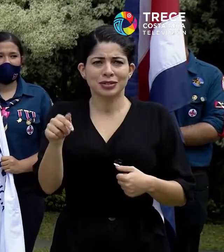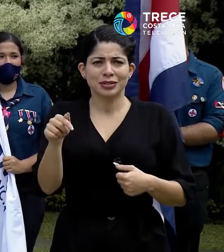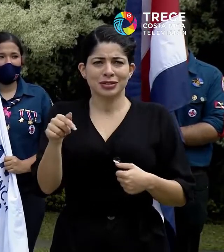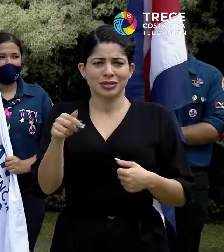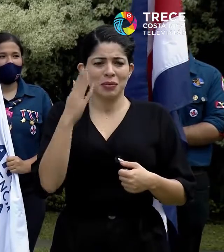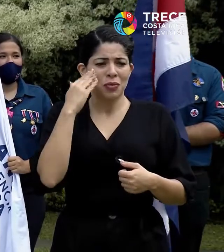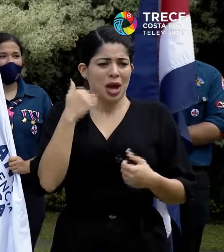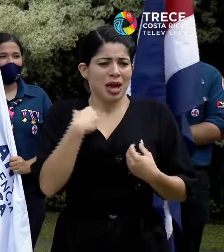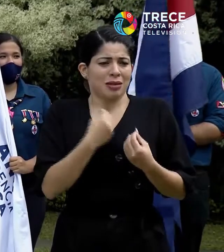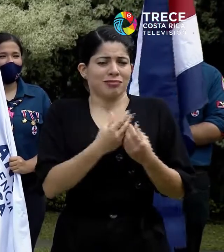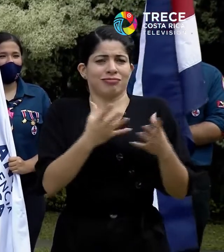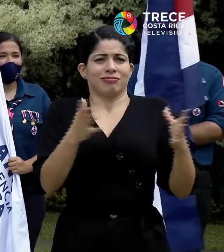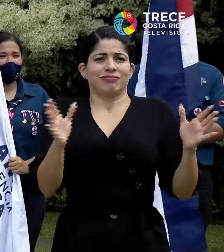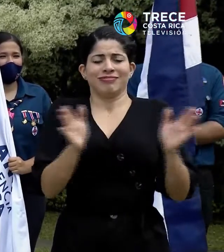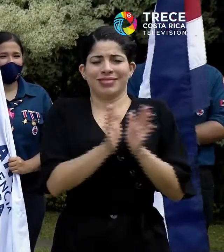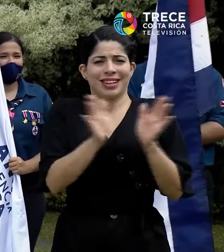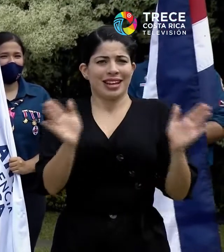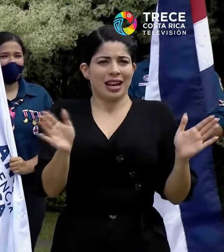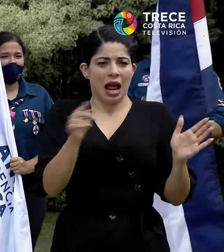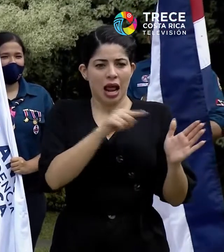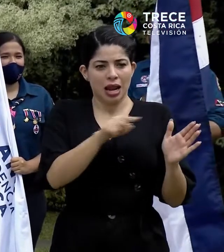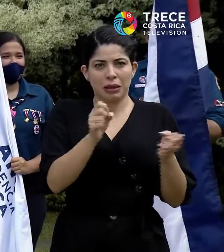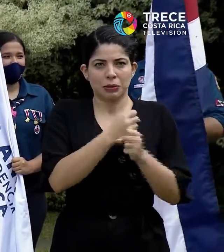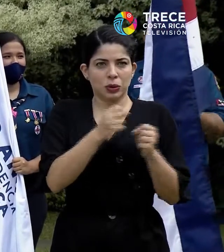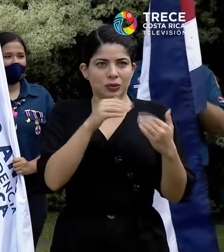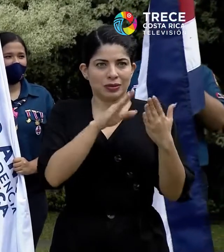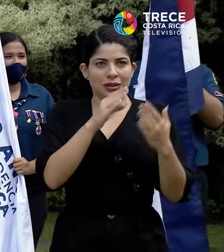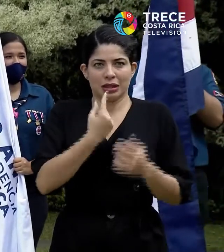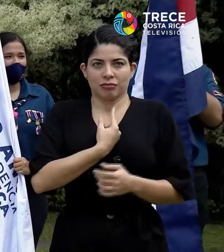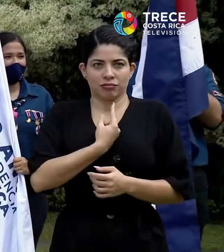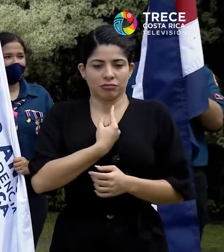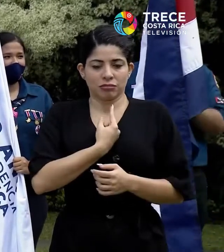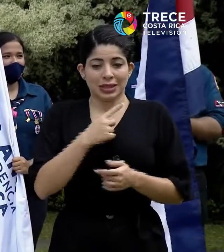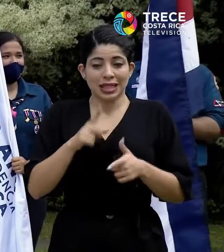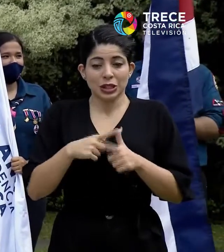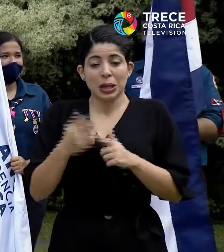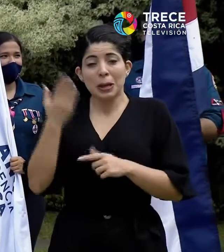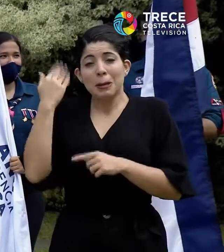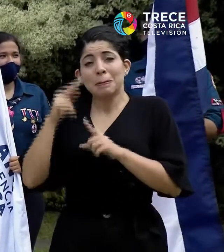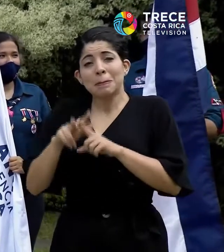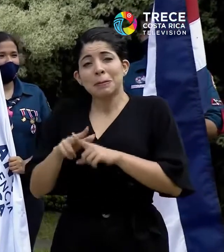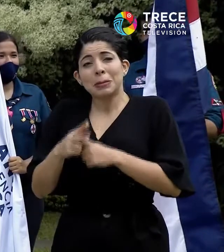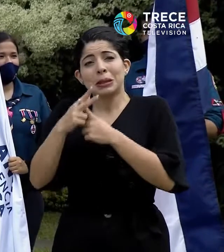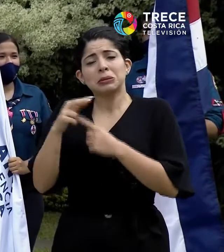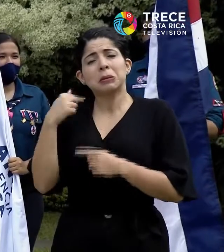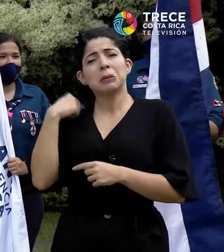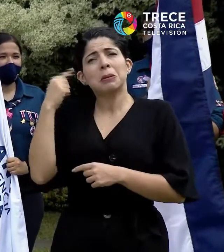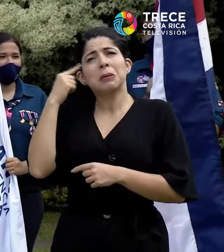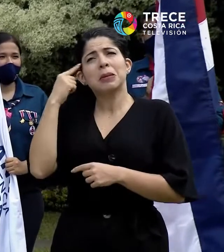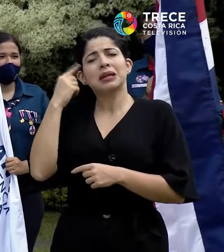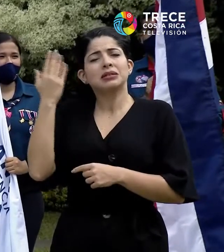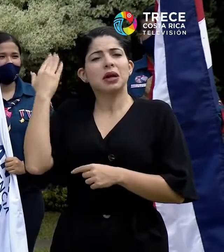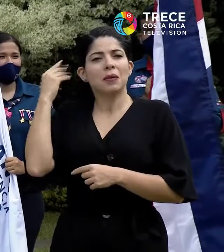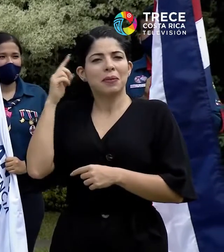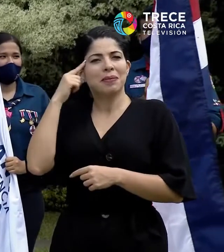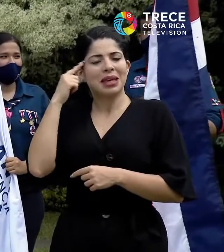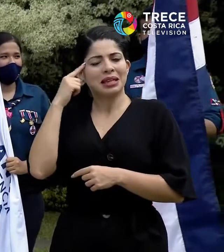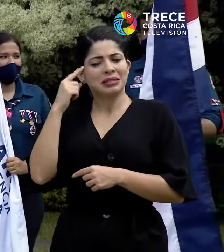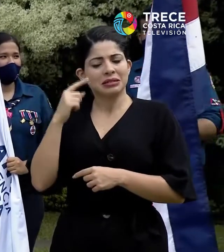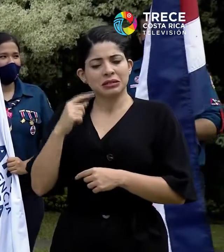en toda su dimensión. Pasamos de forma muy pionera de creer que el desarrollo podía ser